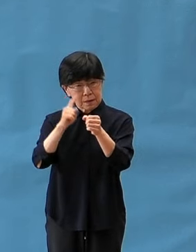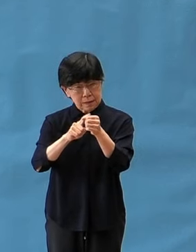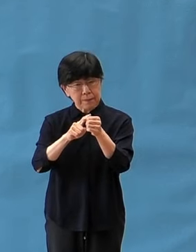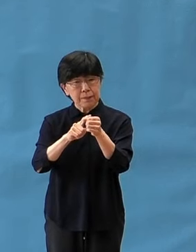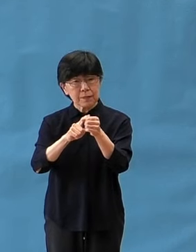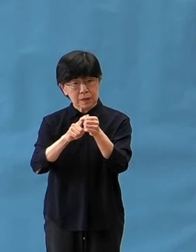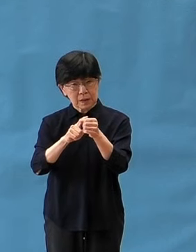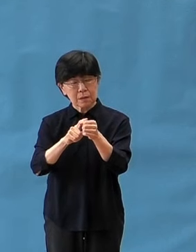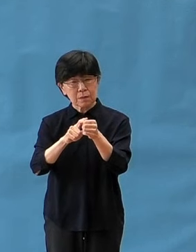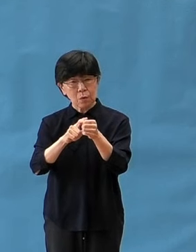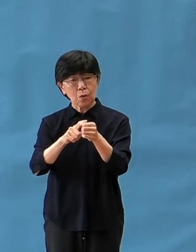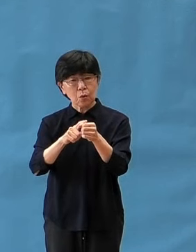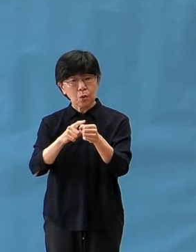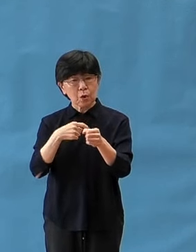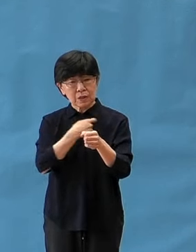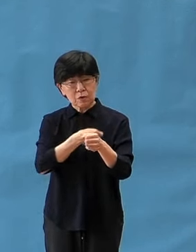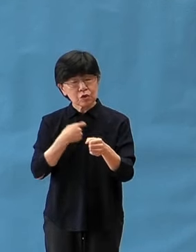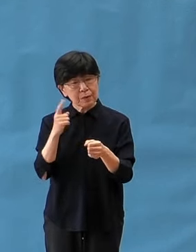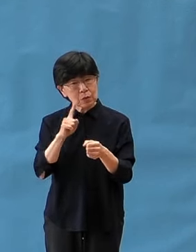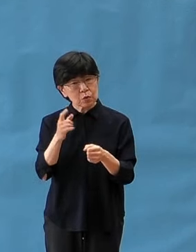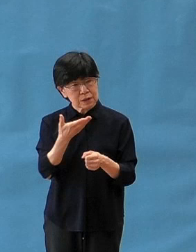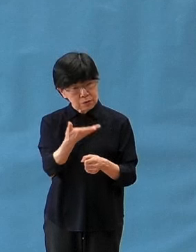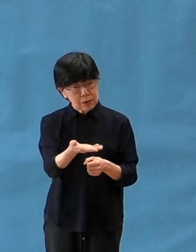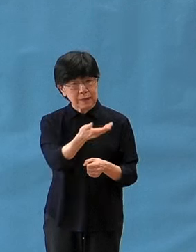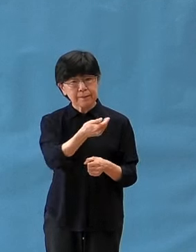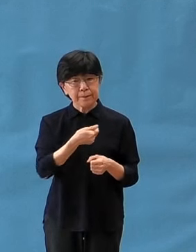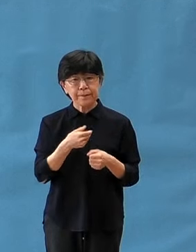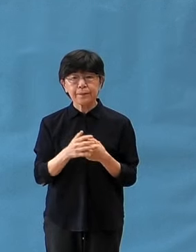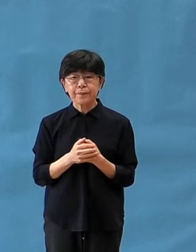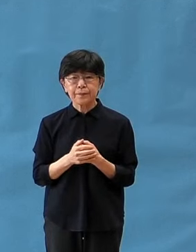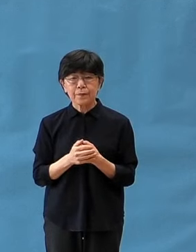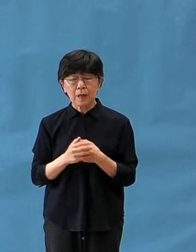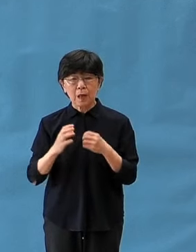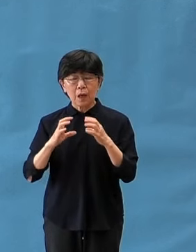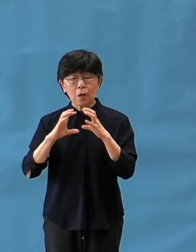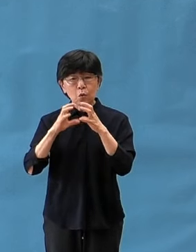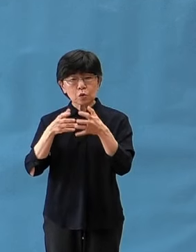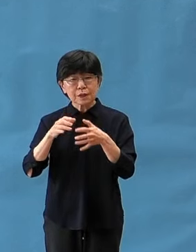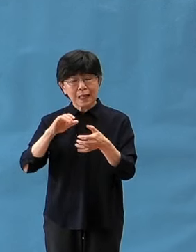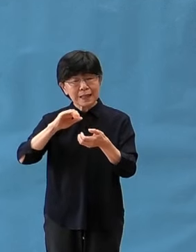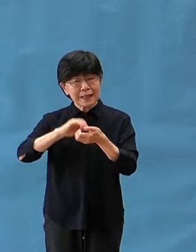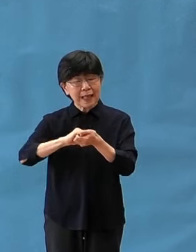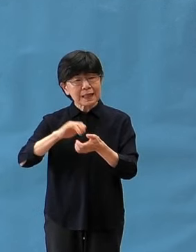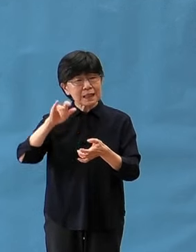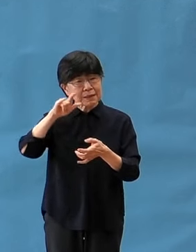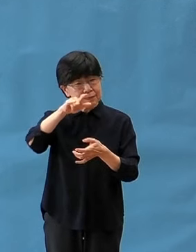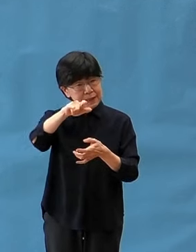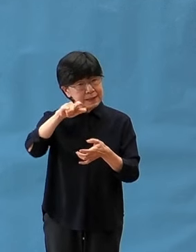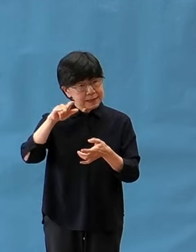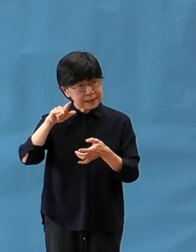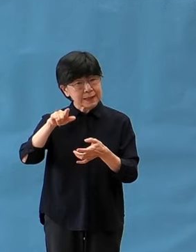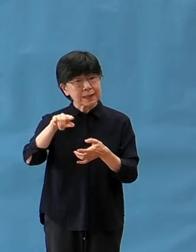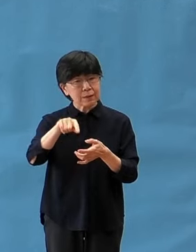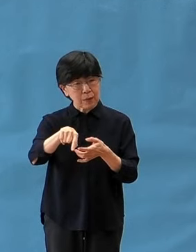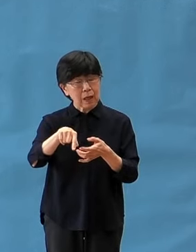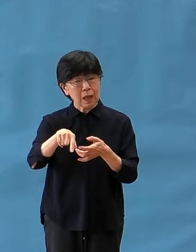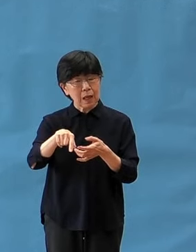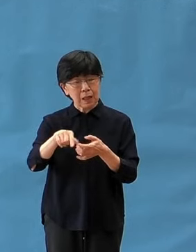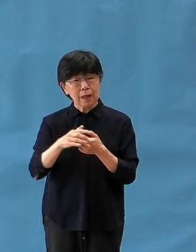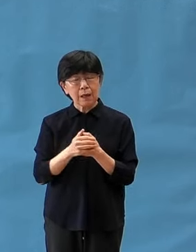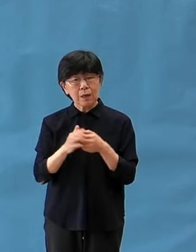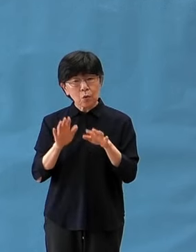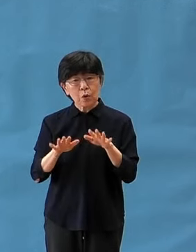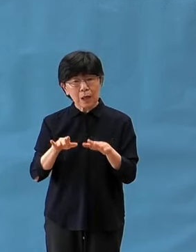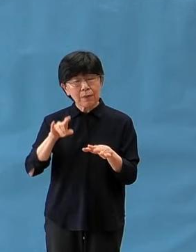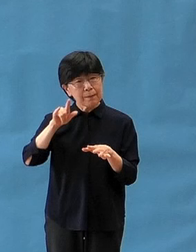いを改めてお伺いできればなと思いますが、いかがでしょうか。 あの国際定期便はあの、まあ、連続、まあ、これ単発チャー